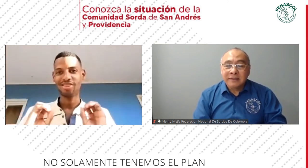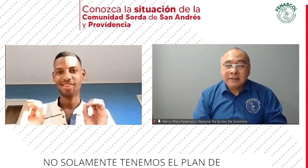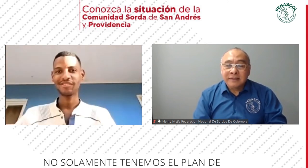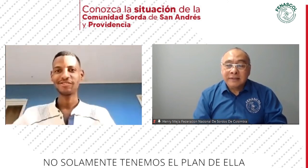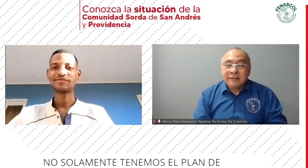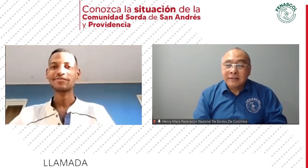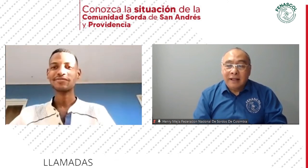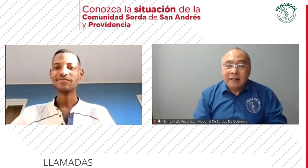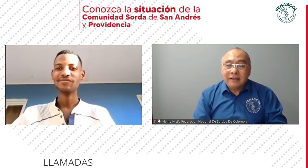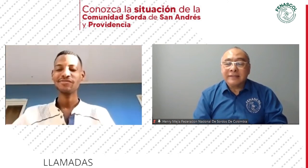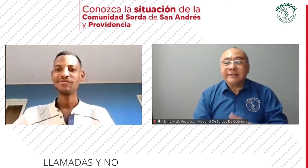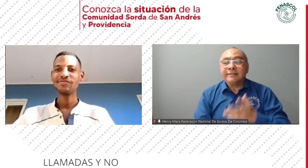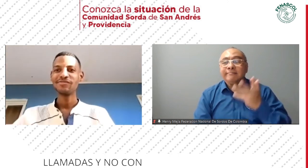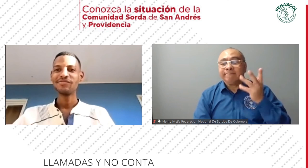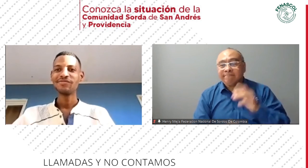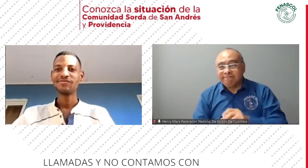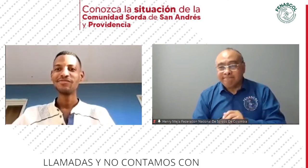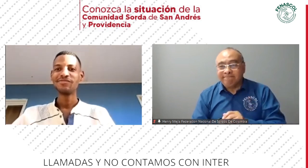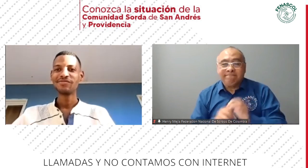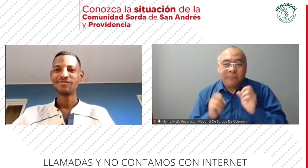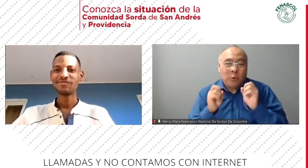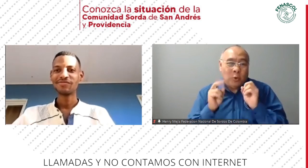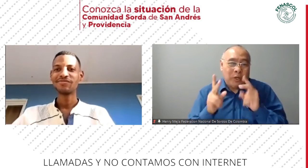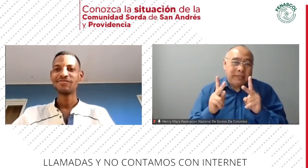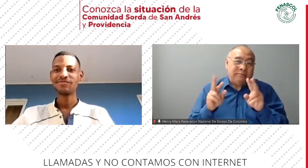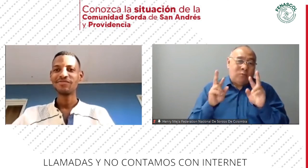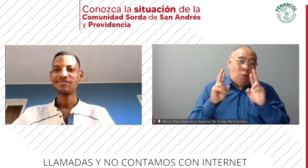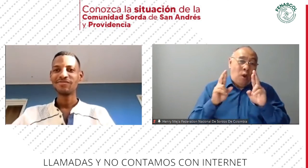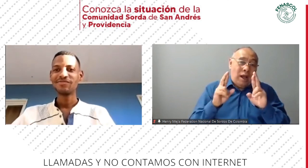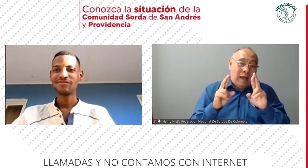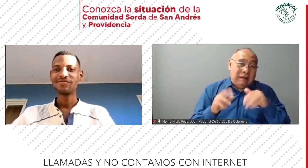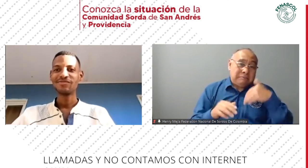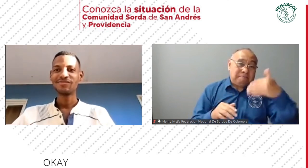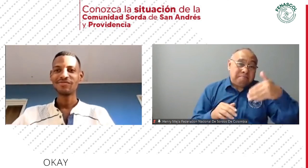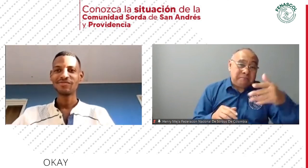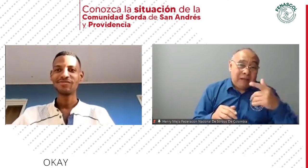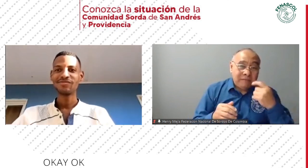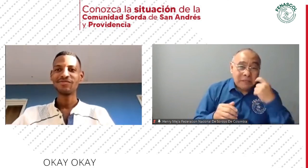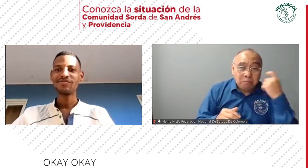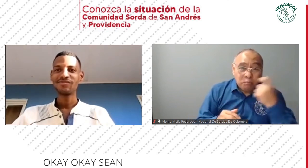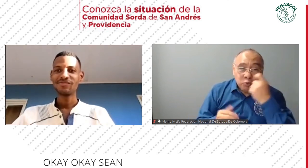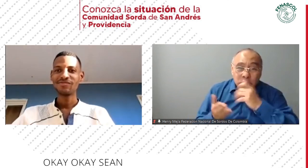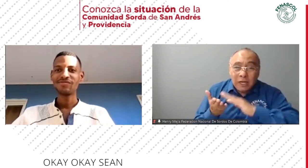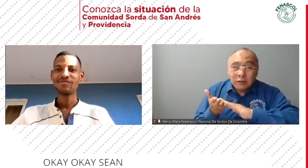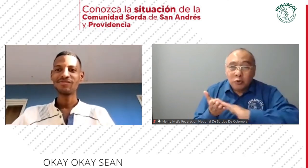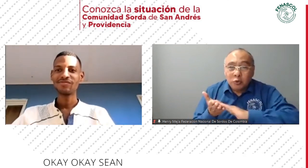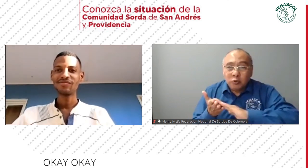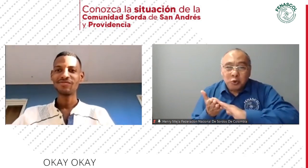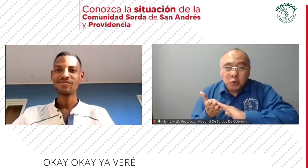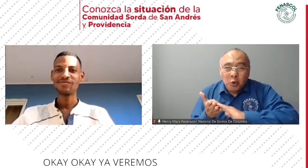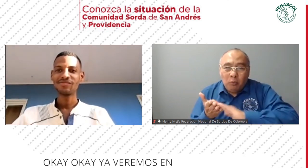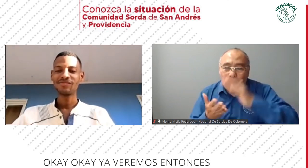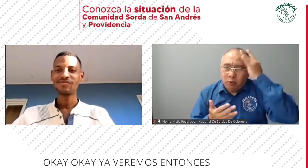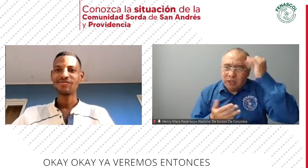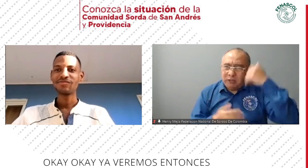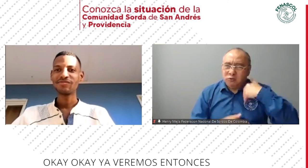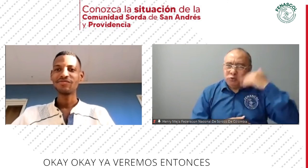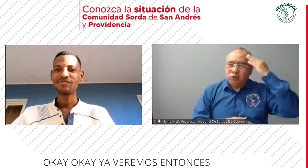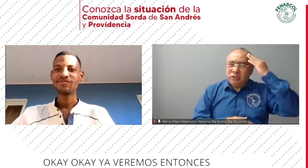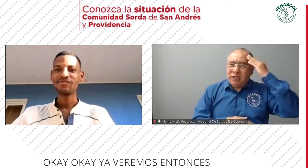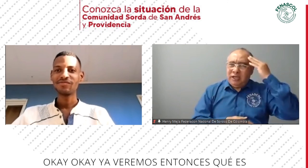el plan de llamadas y no contamos con internet ok ok sión veremos entonces